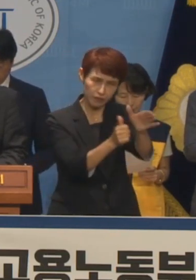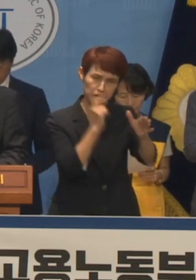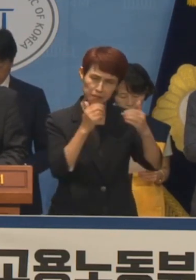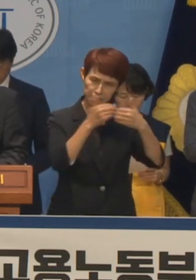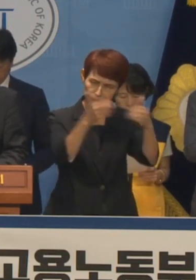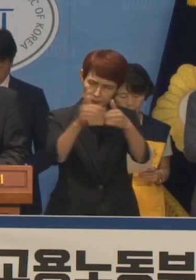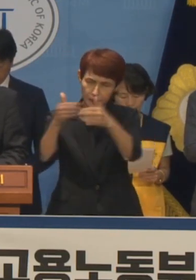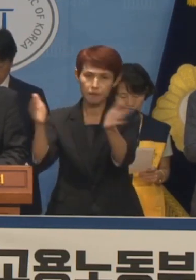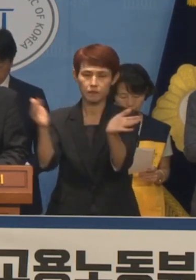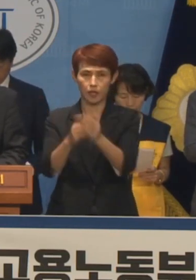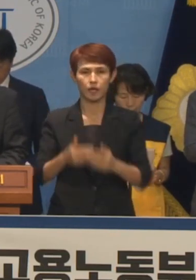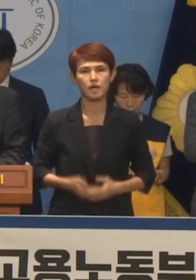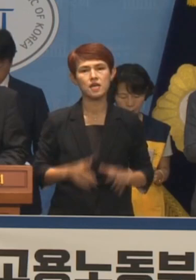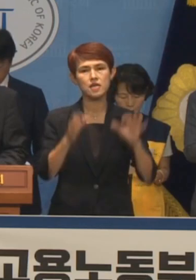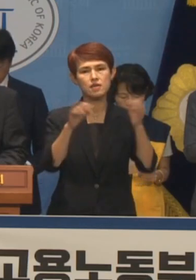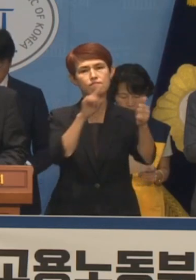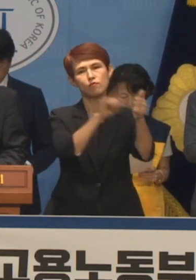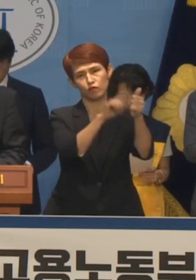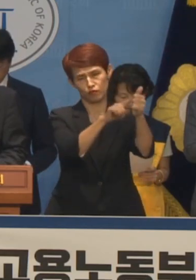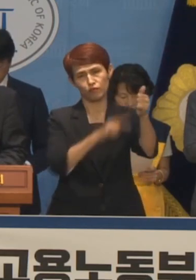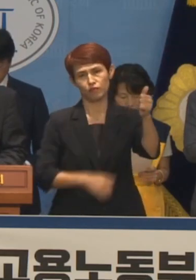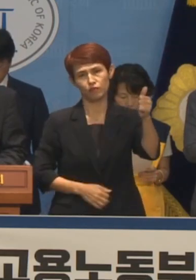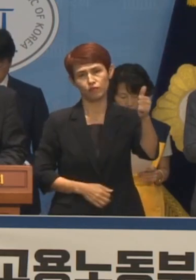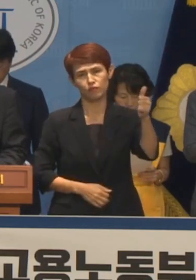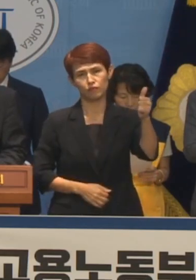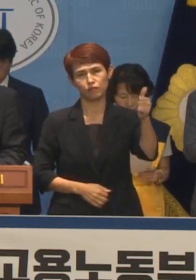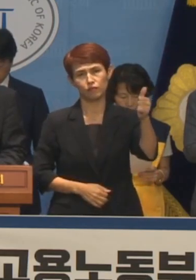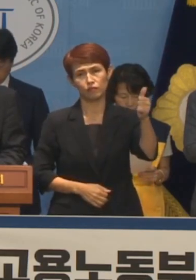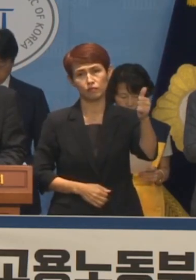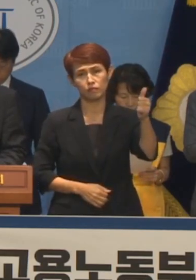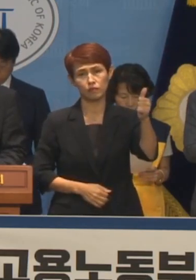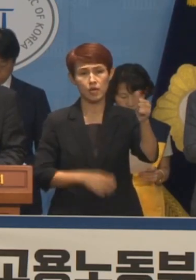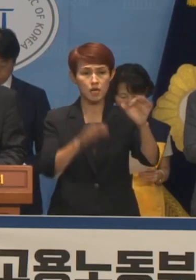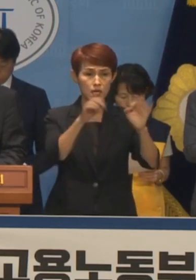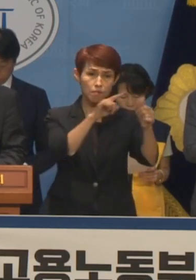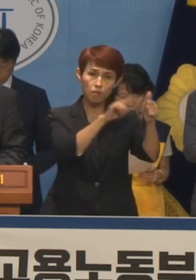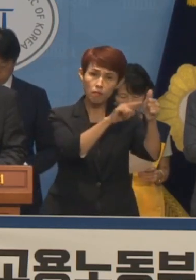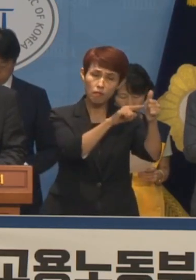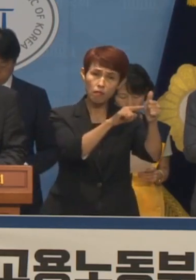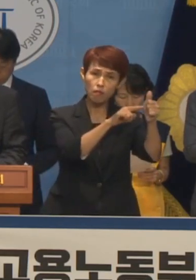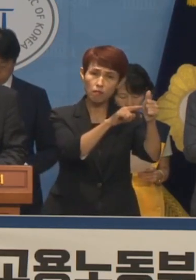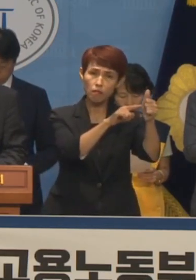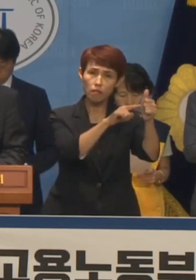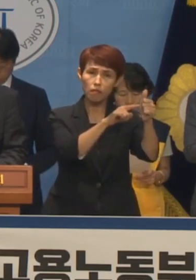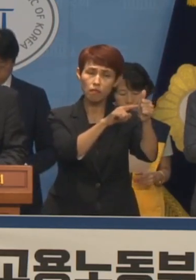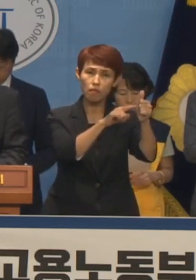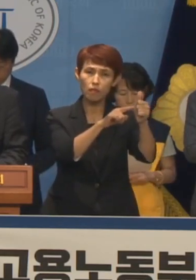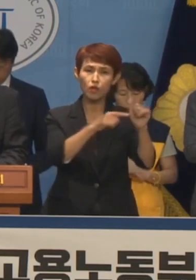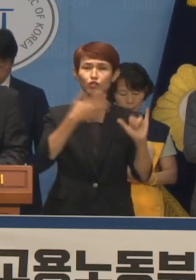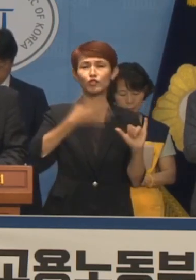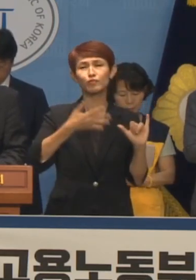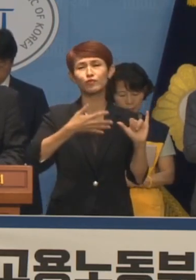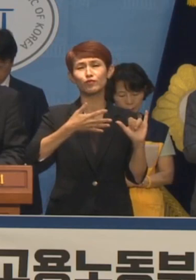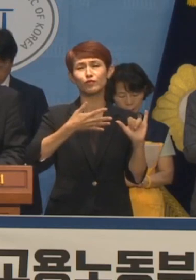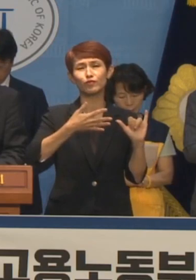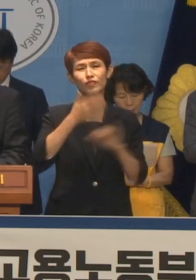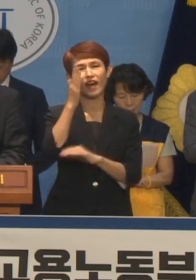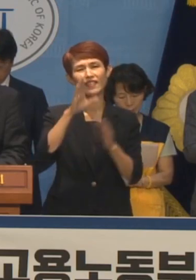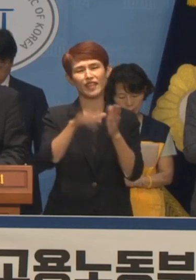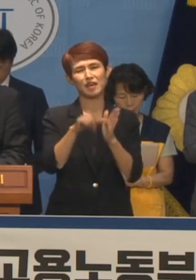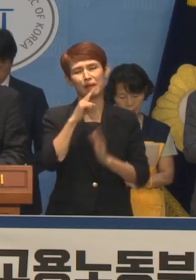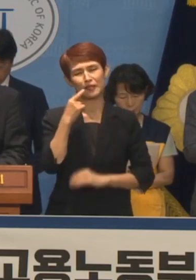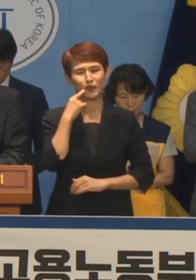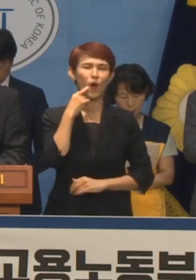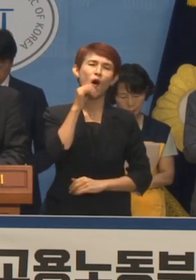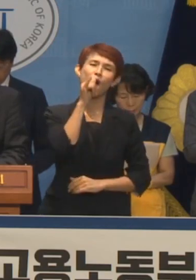말이 김문수의 본질이다. 그런 김문수가 이제와 유튜브를 하다 보면 말을 세게